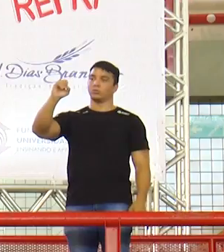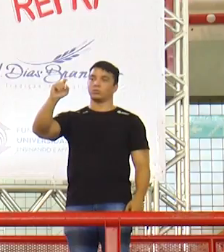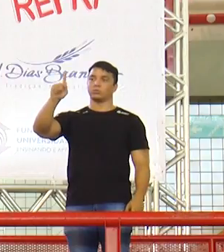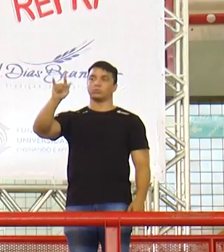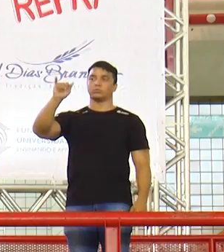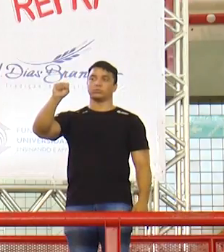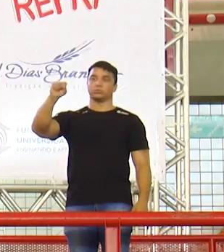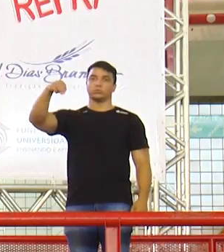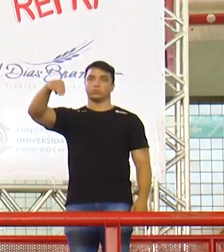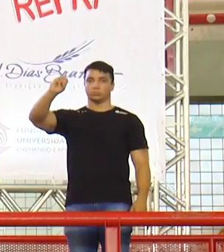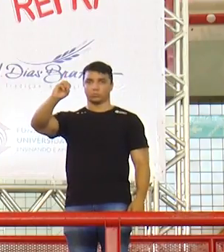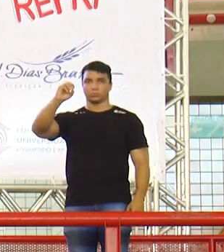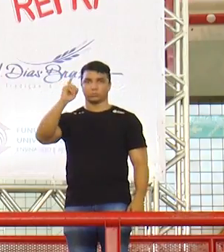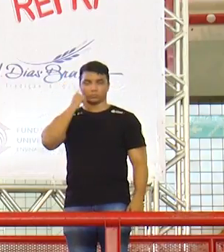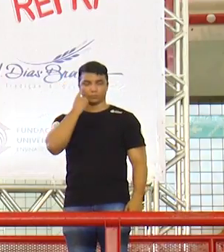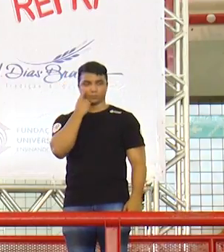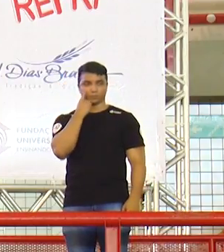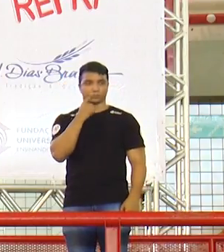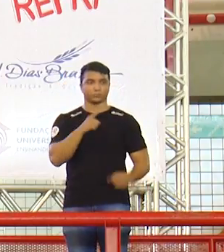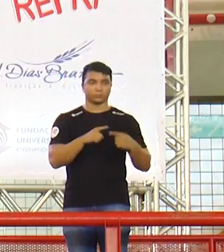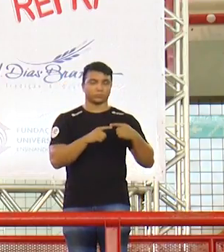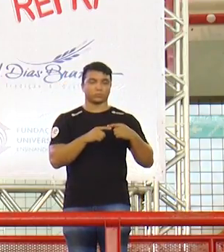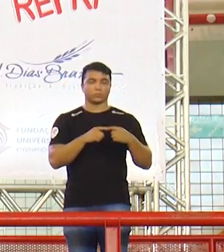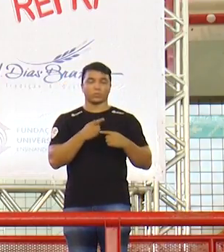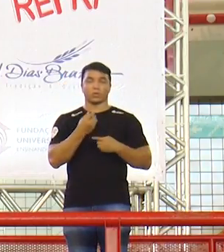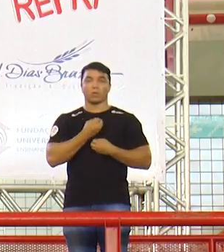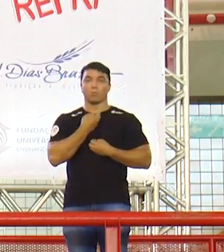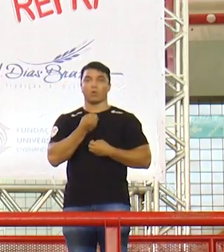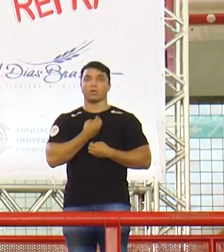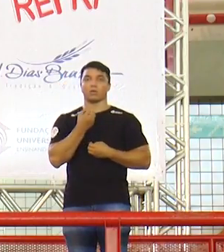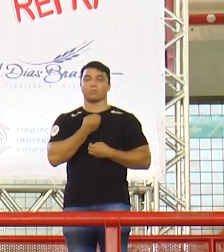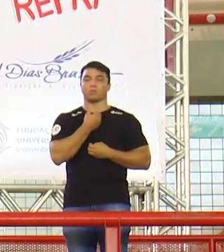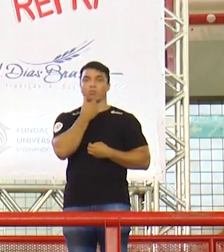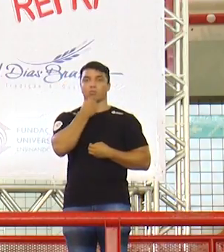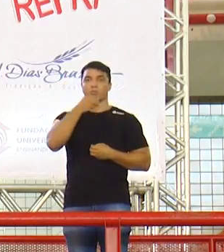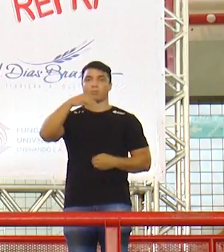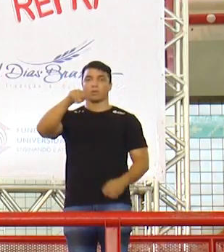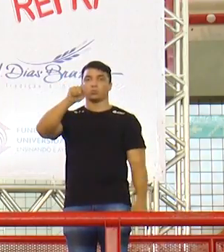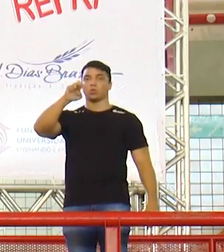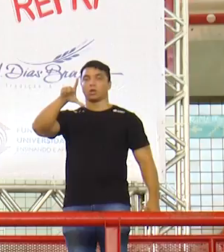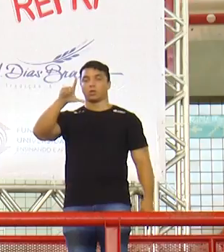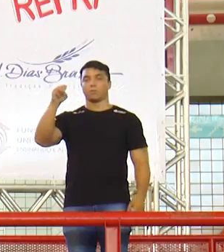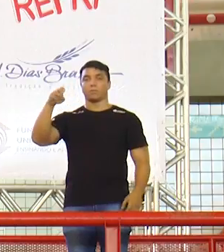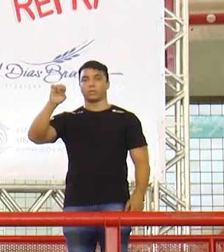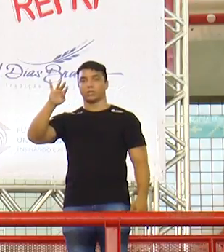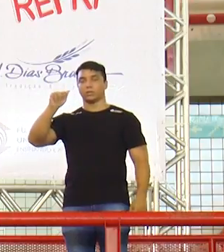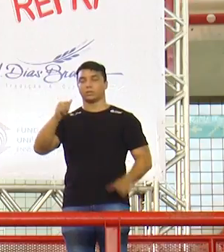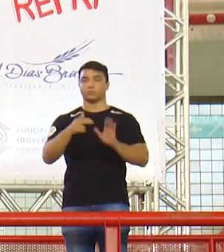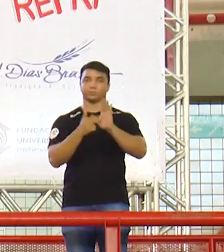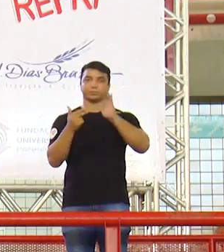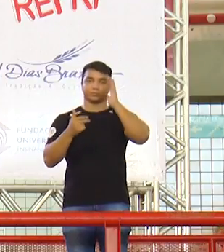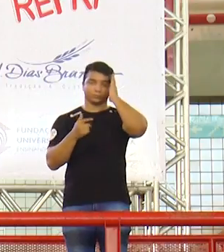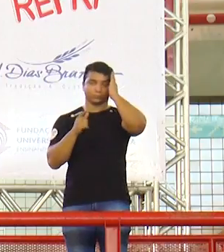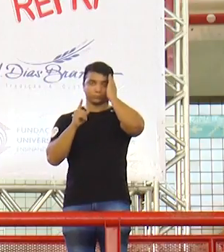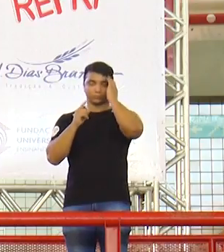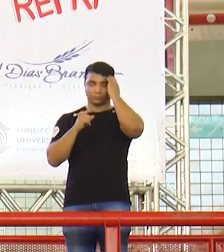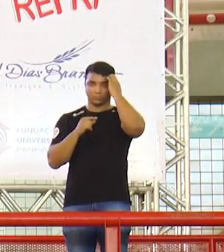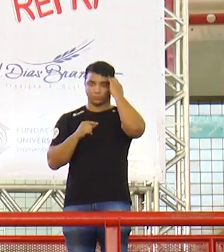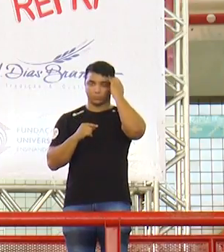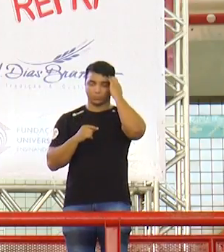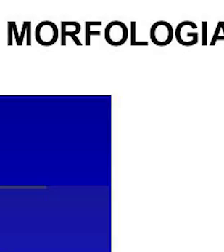neologismo. Dá uma olhadinha aí, num poeminha do Manuel Bandeira que se chama Neologismo. Olha que